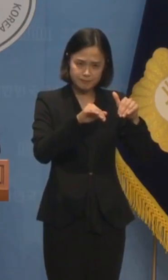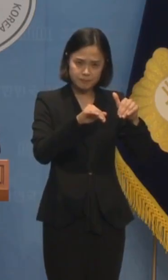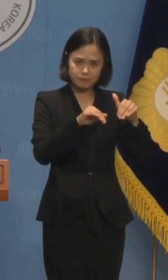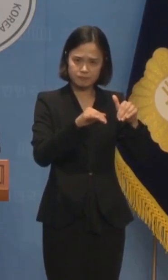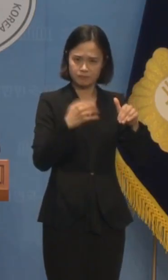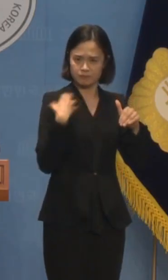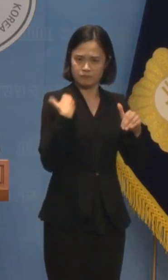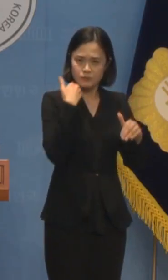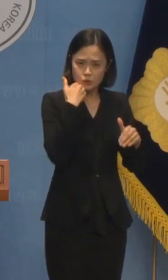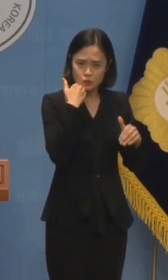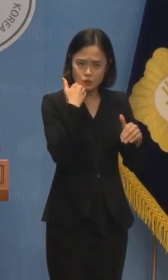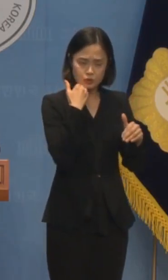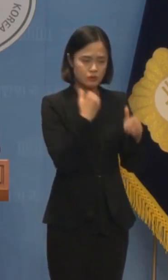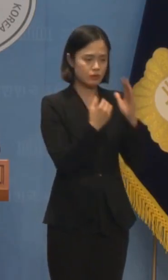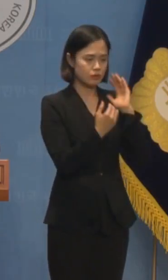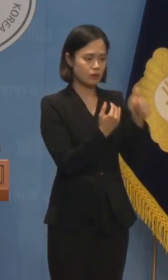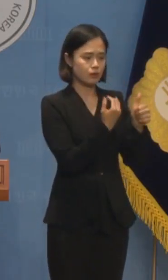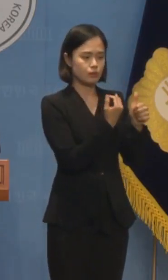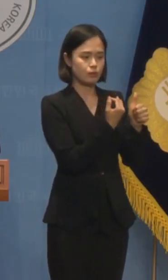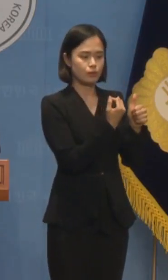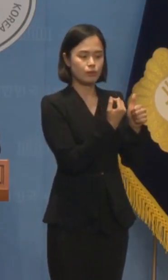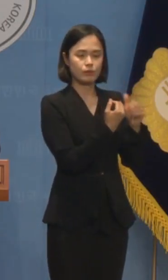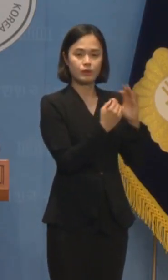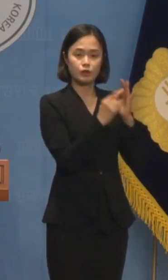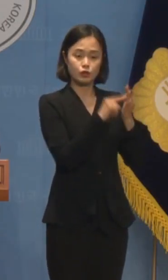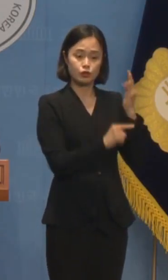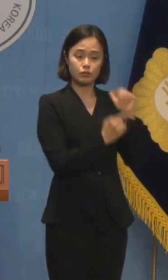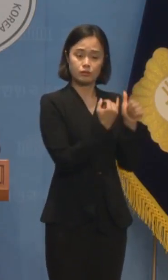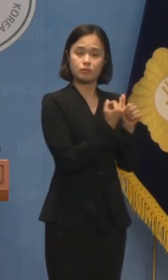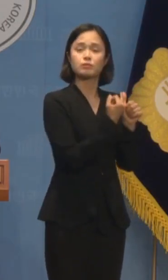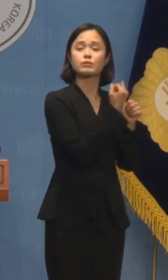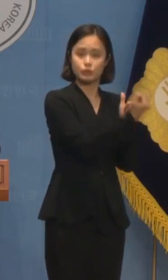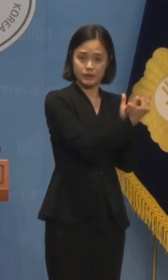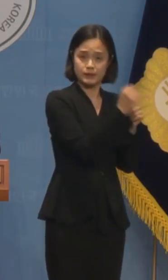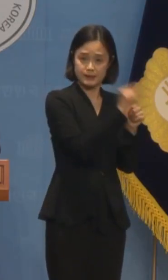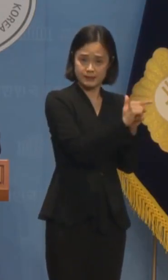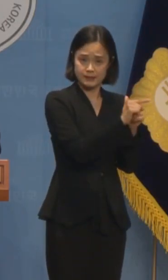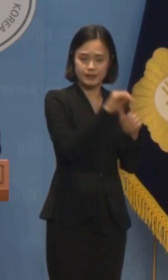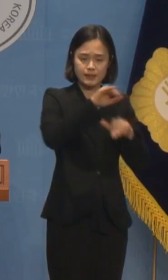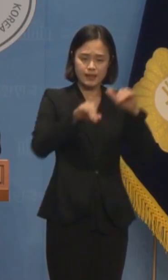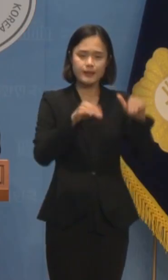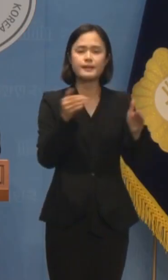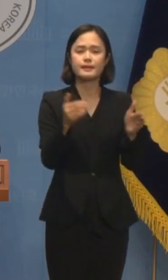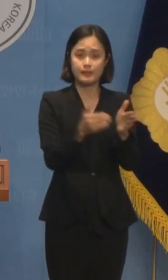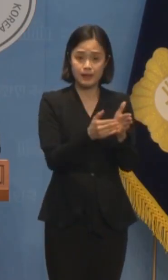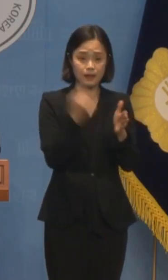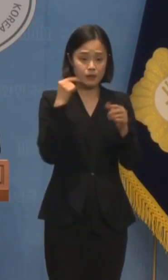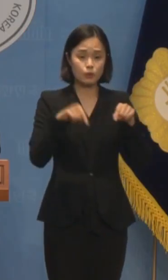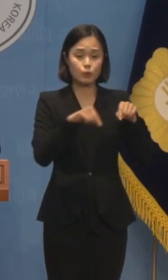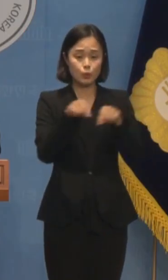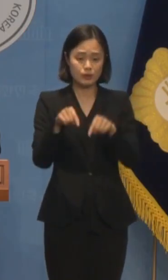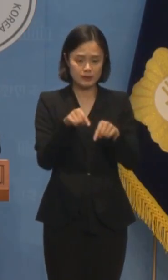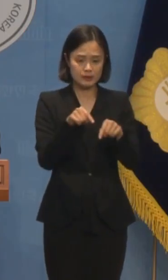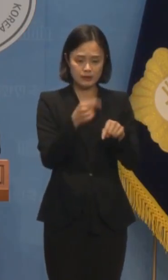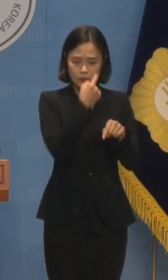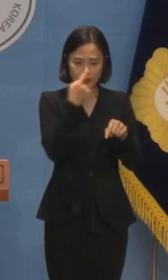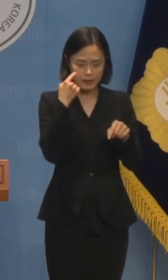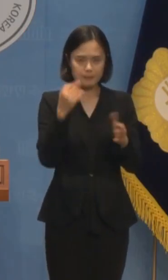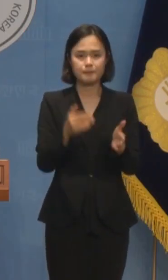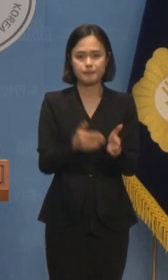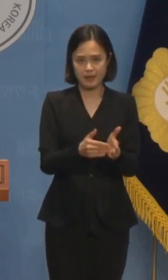여사의 막후 조정이 있었다는 의혹이 담긴 녹취까지 공개되었습니다. 더 이상 무슨 증거가